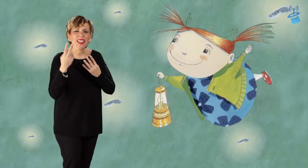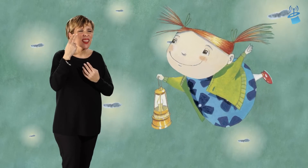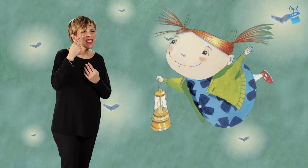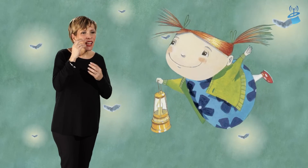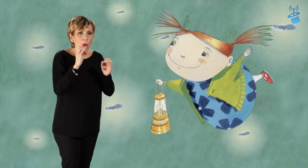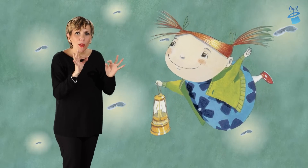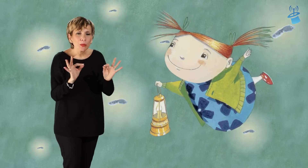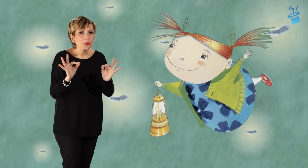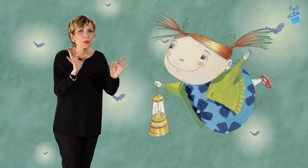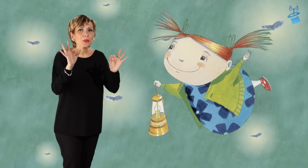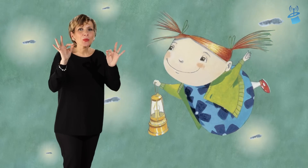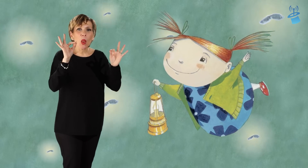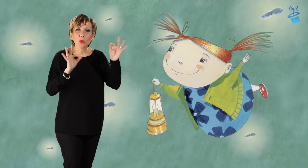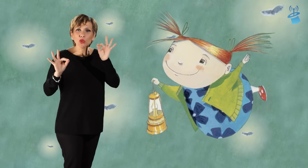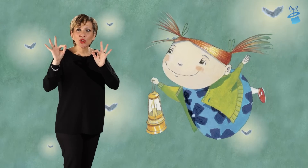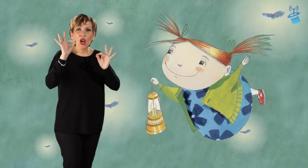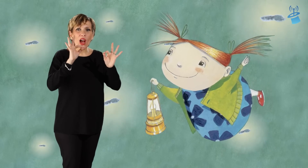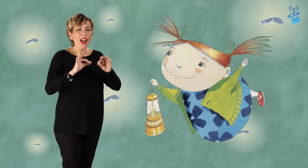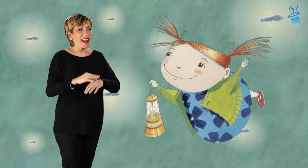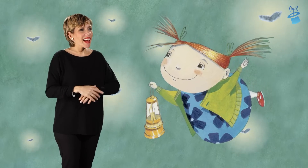la danza delle lucciole.